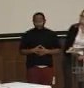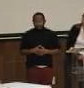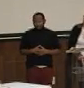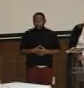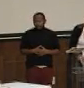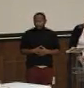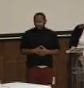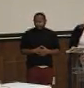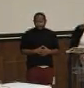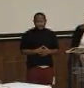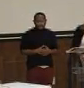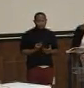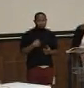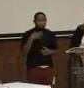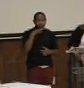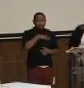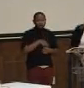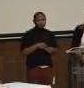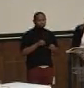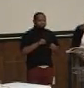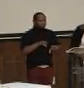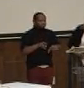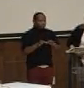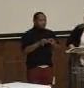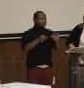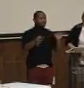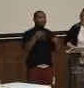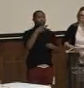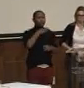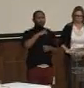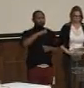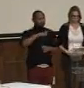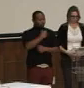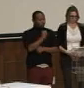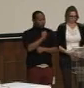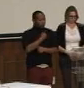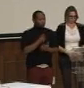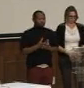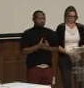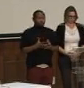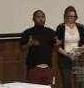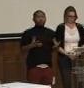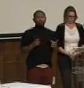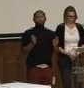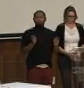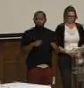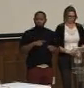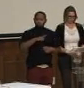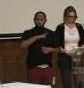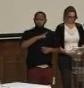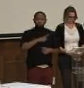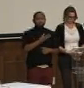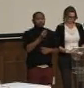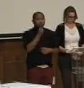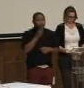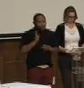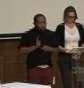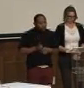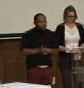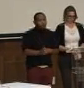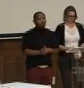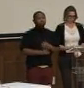Eu acho que o EAD, nós já temos um grande número de alunos e devemos continuar com